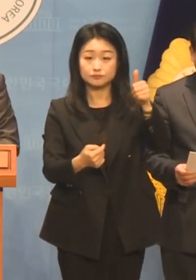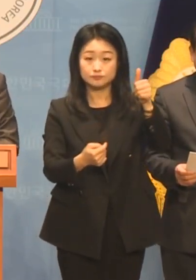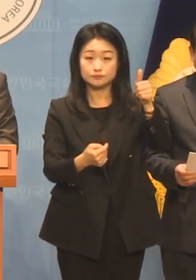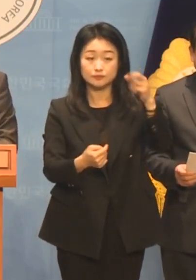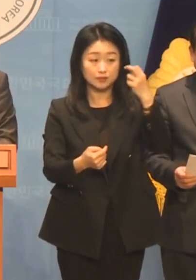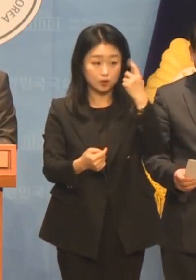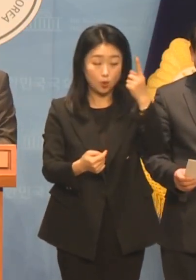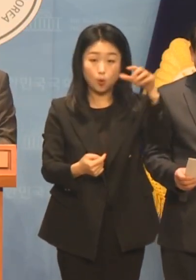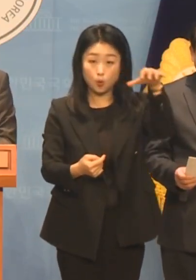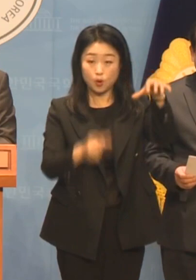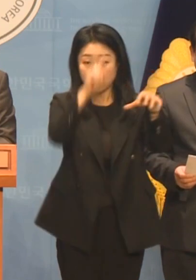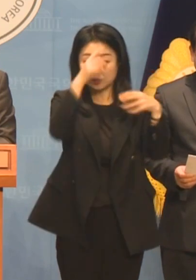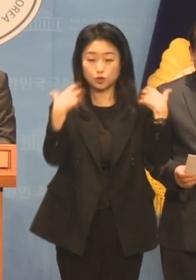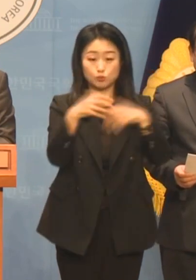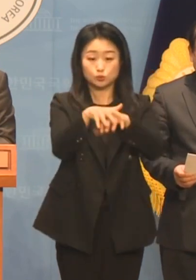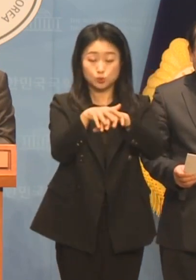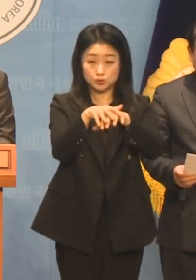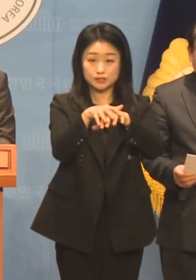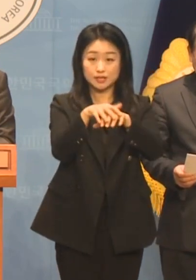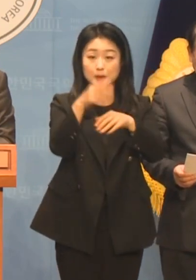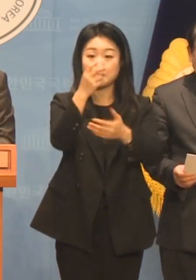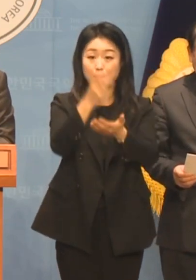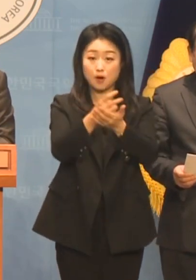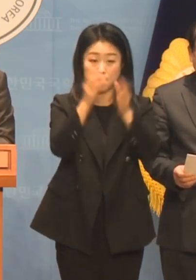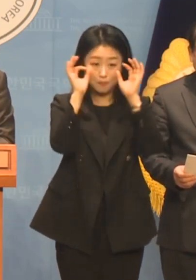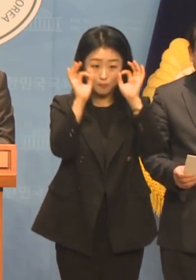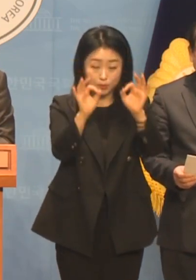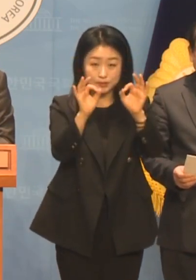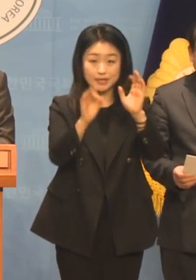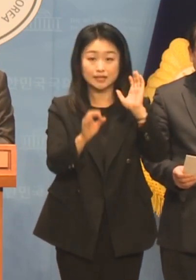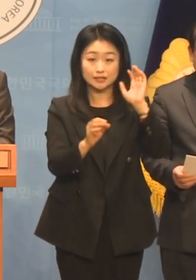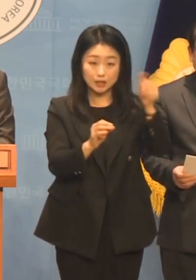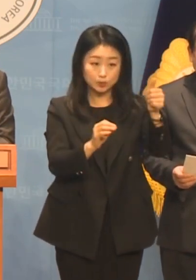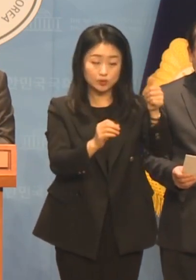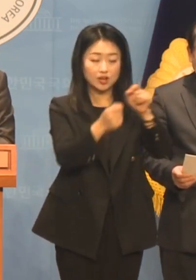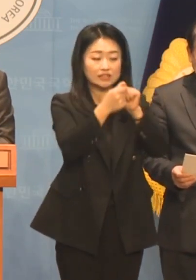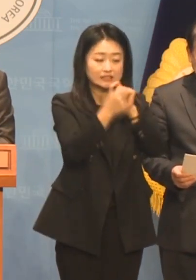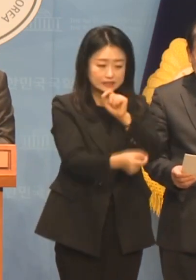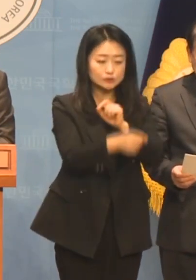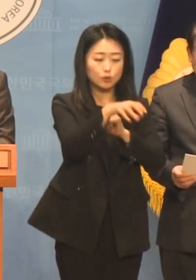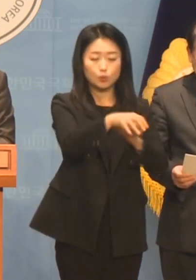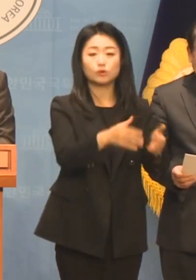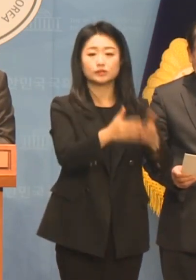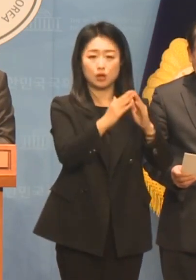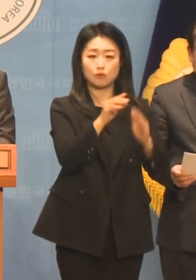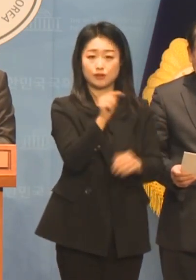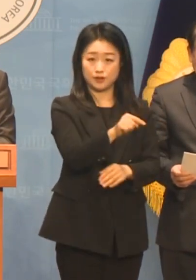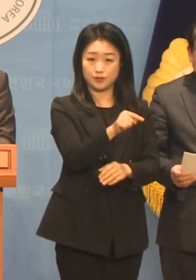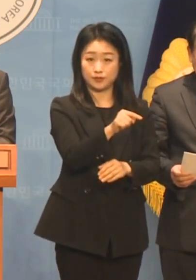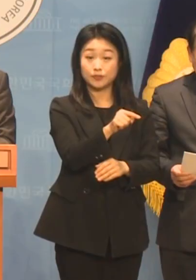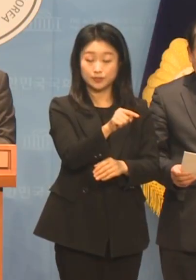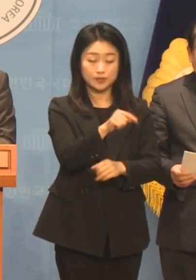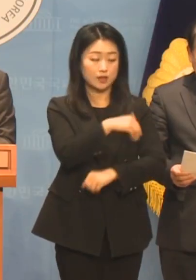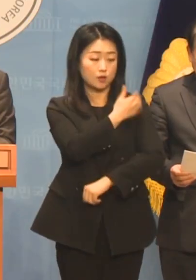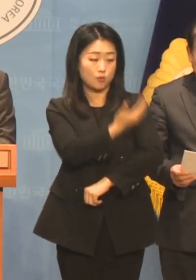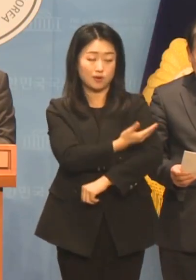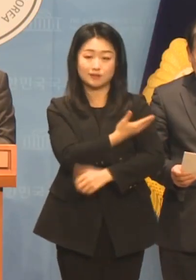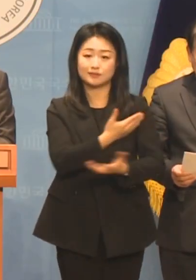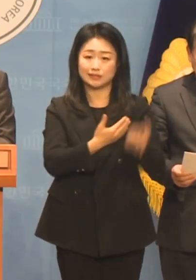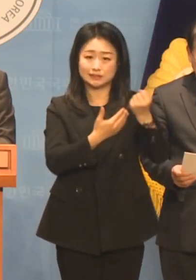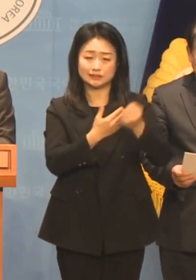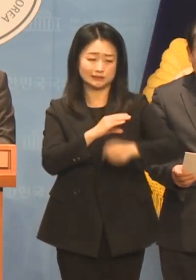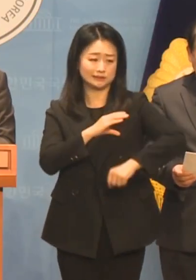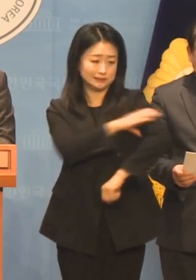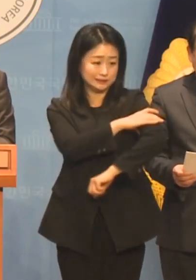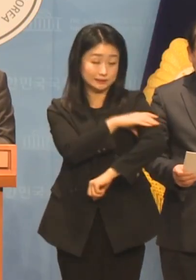정부조직법에 따라 대통령 비서실, 국가안보실과 함께 대통령 직속기구로 규정되어 있는 바, 이는 권위주의적